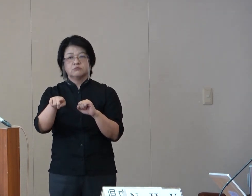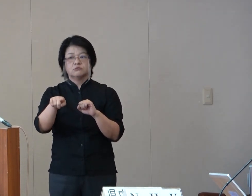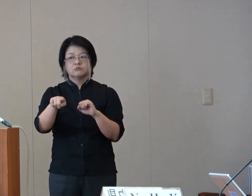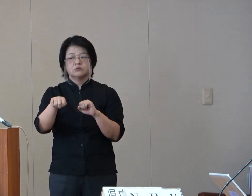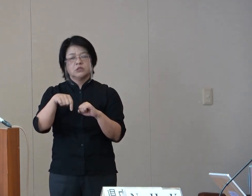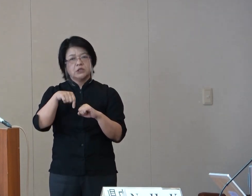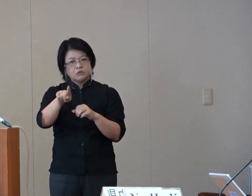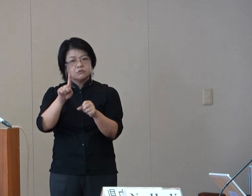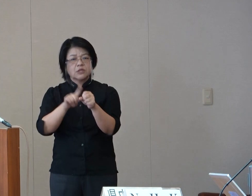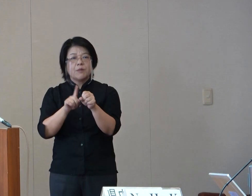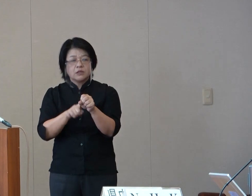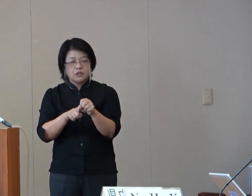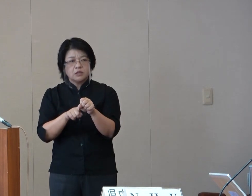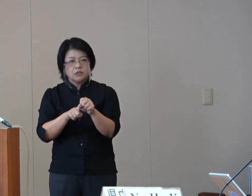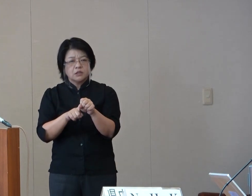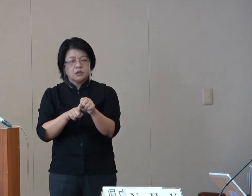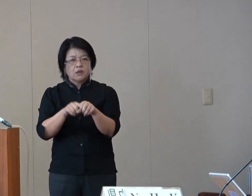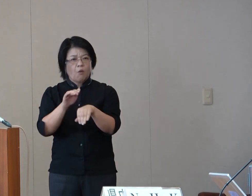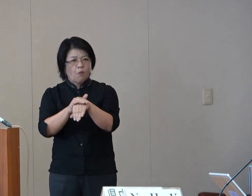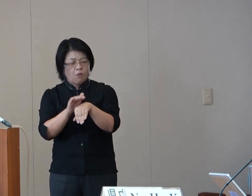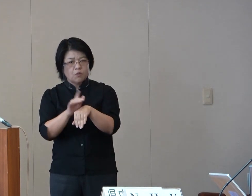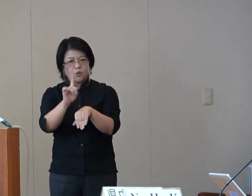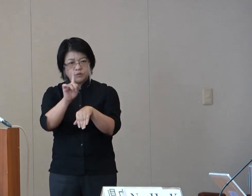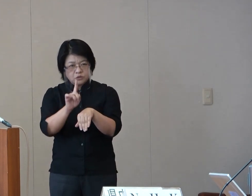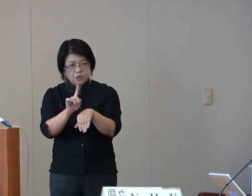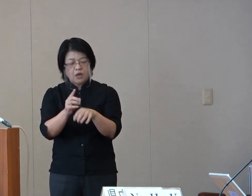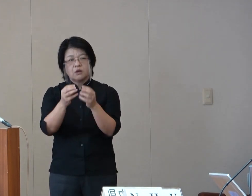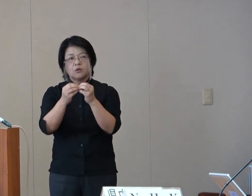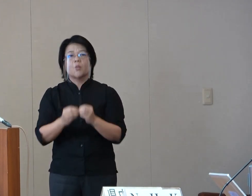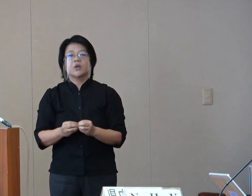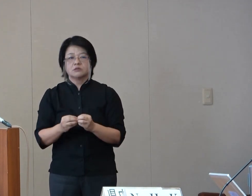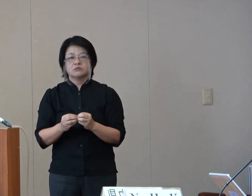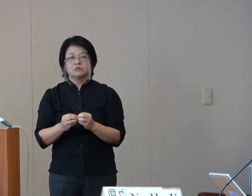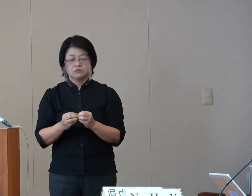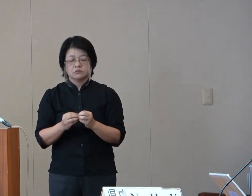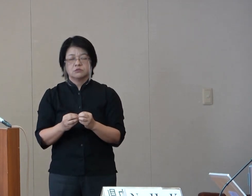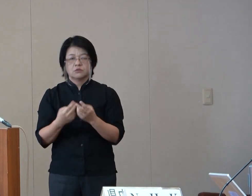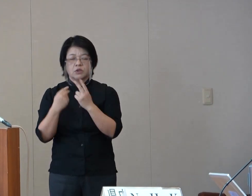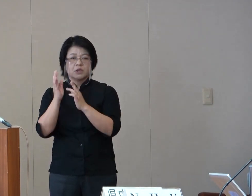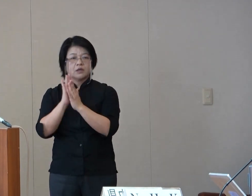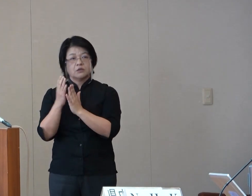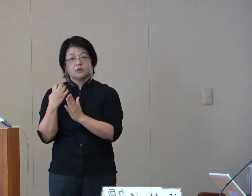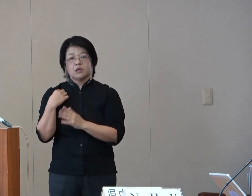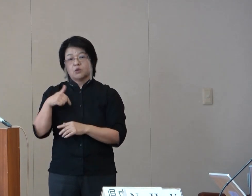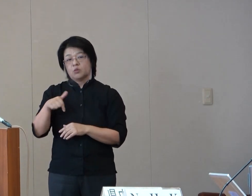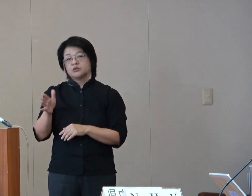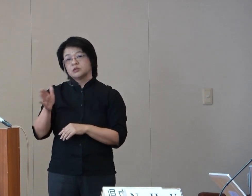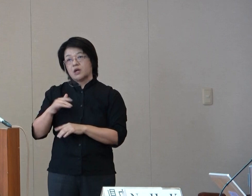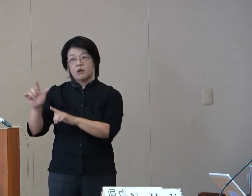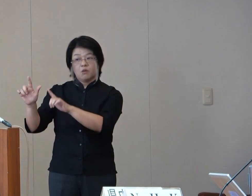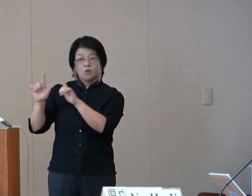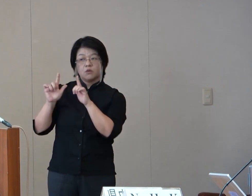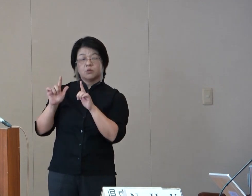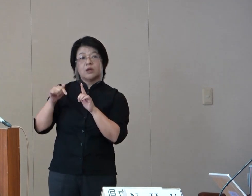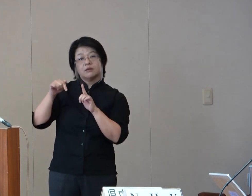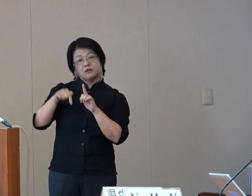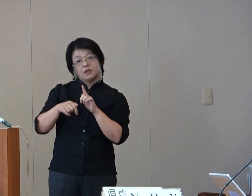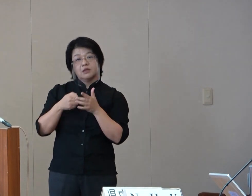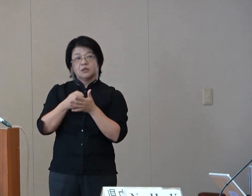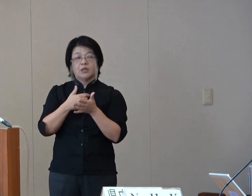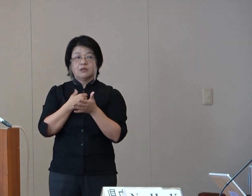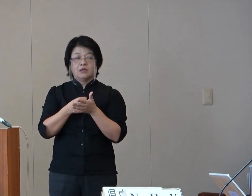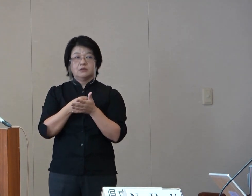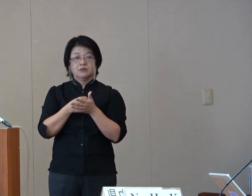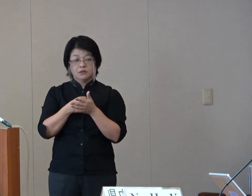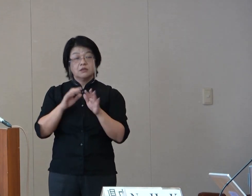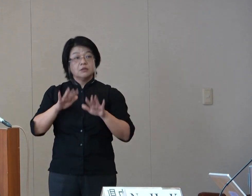実施していくための方策をローズのまでいくつもまま各部局長らの報告を受けないと思っておりますできるでその